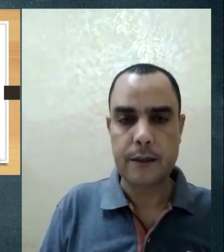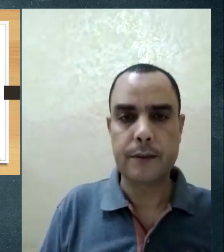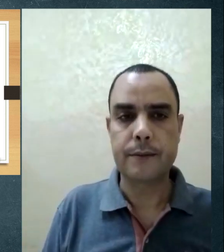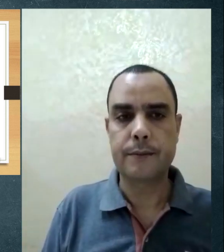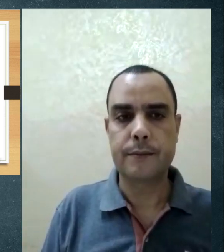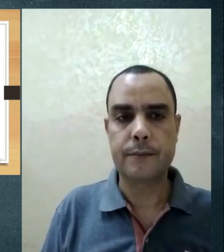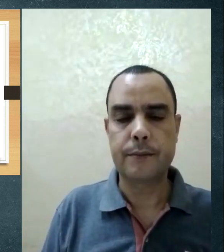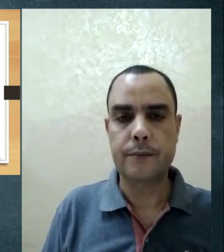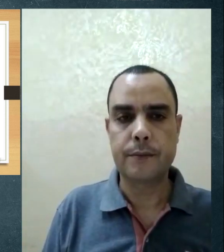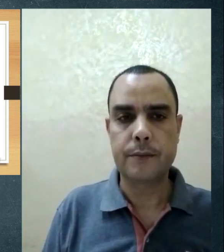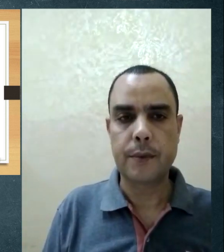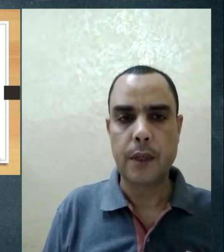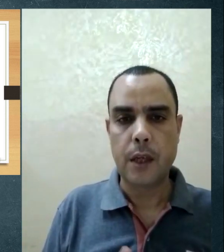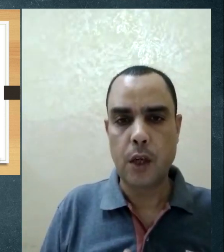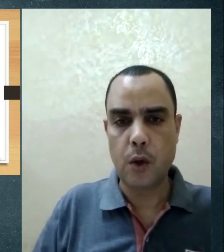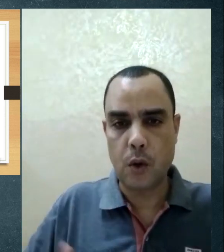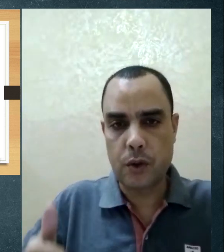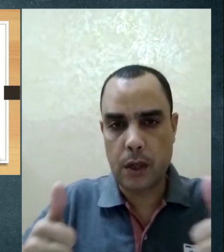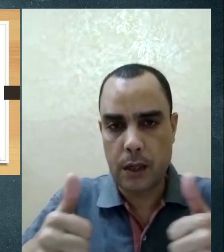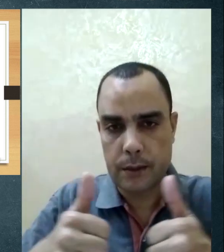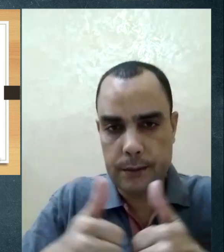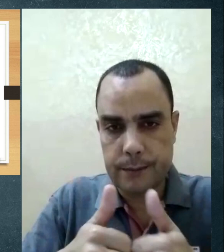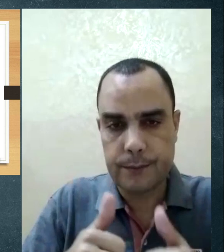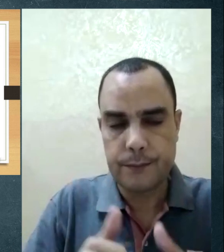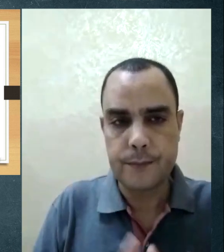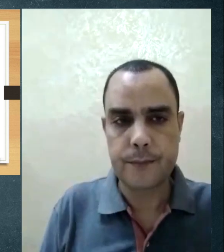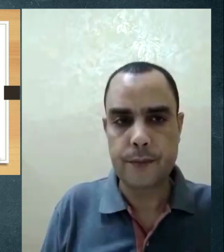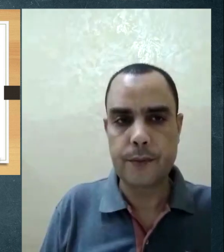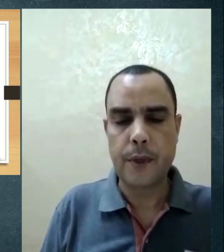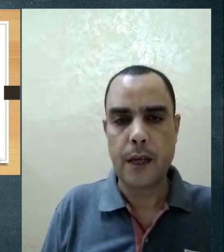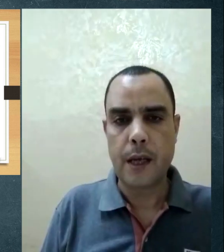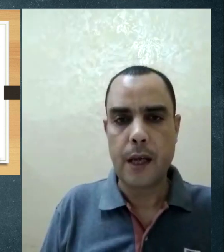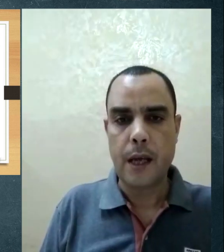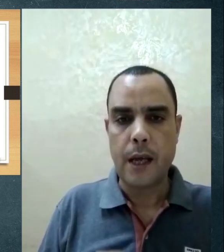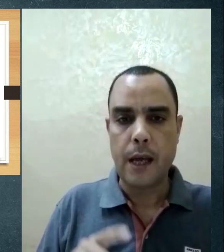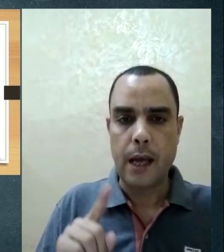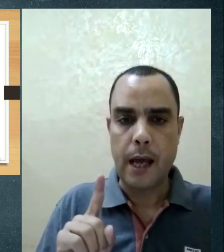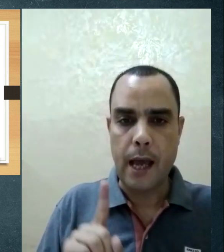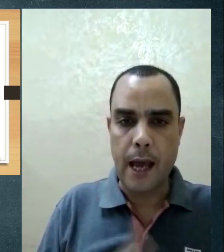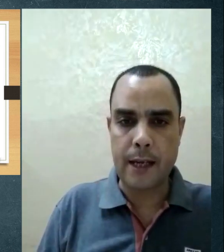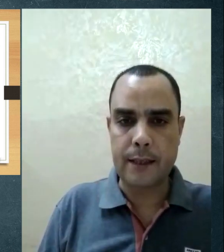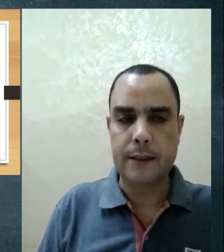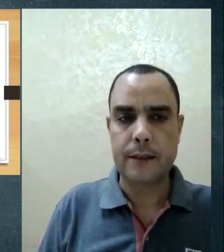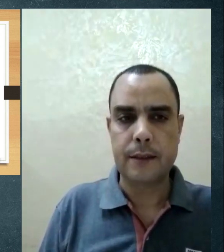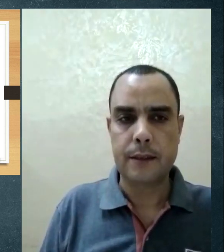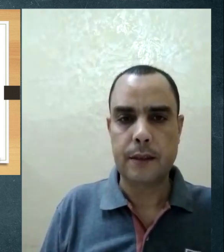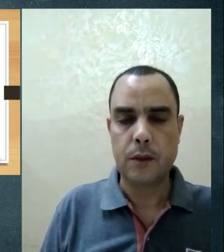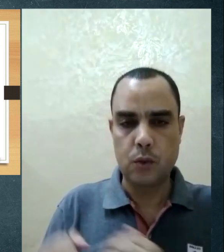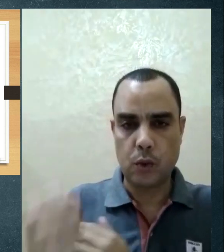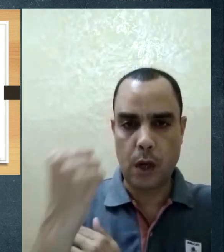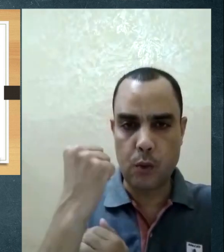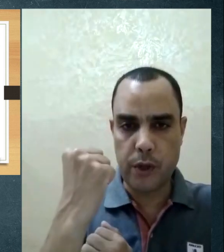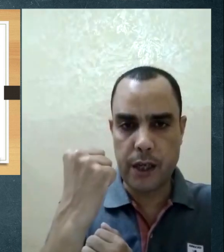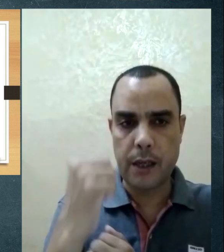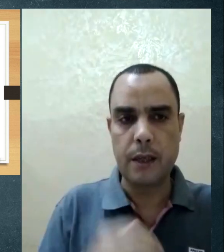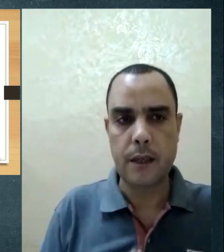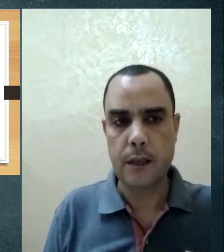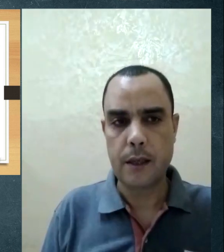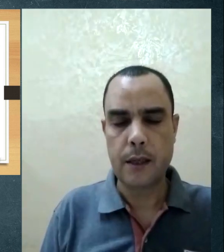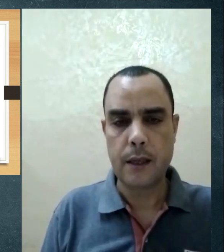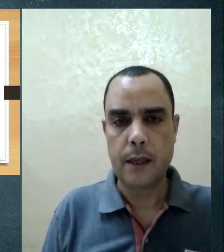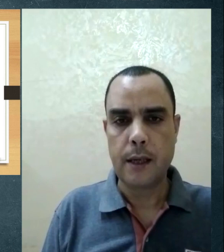يمكن للأسرة أن تقوي